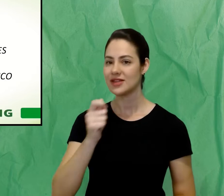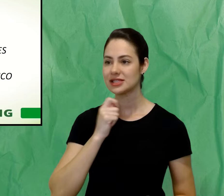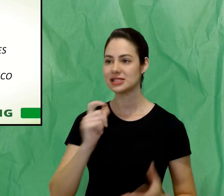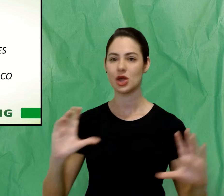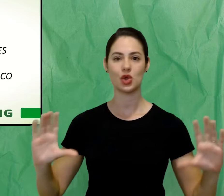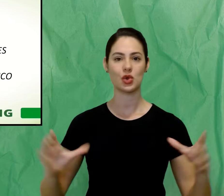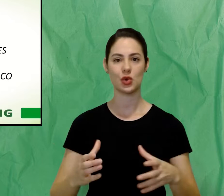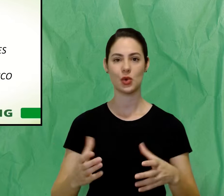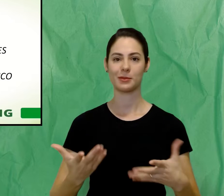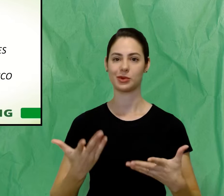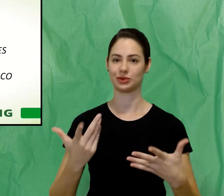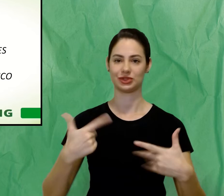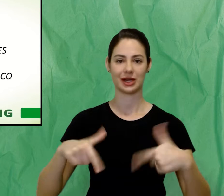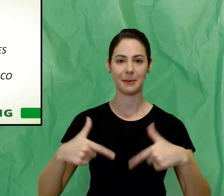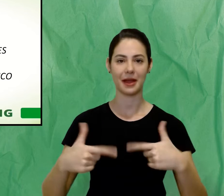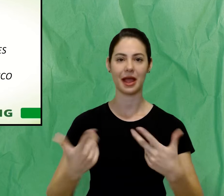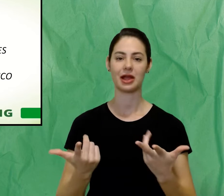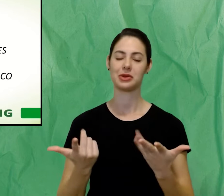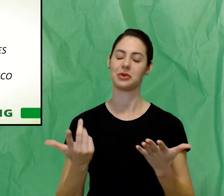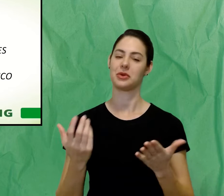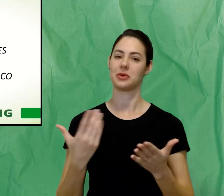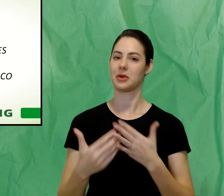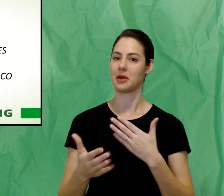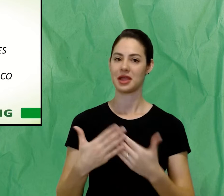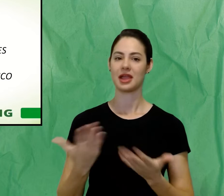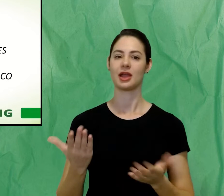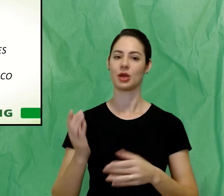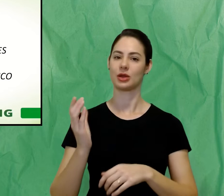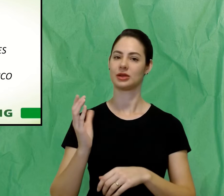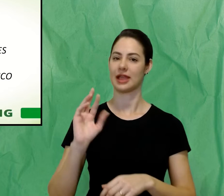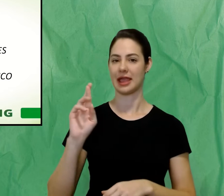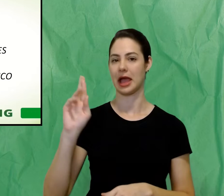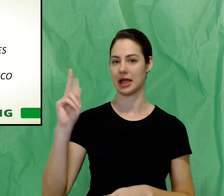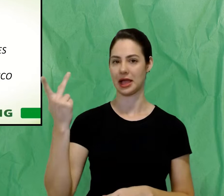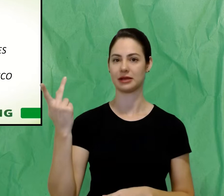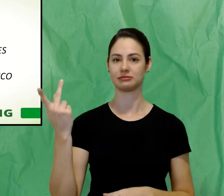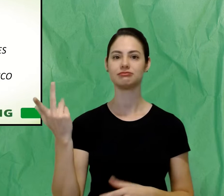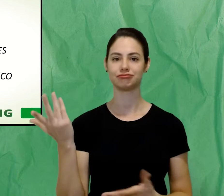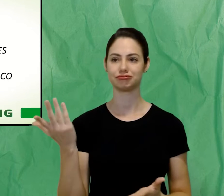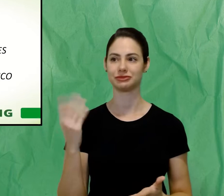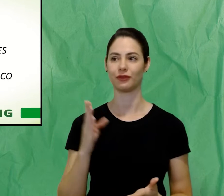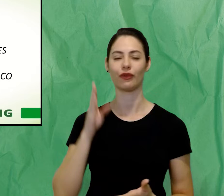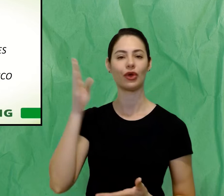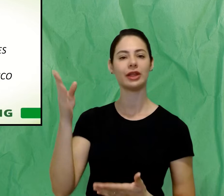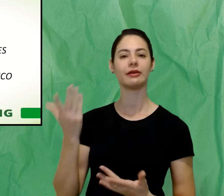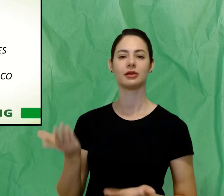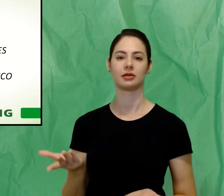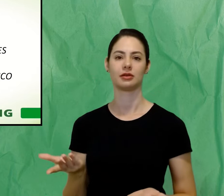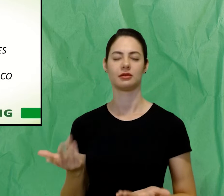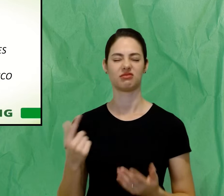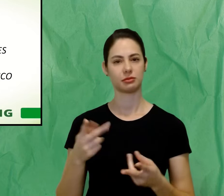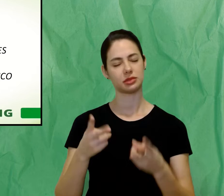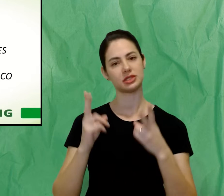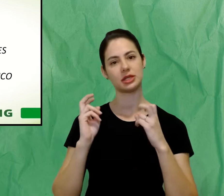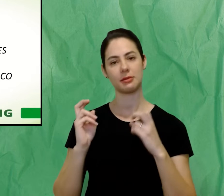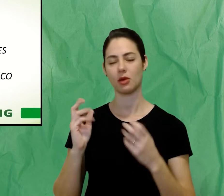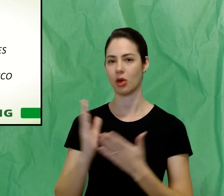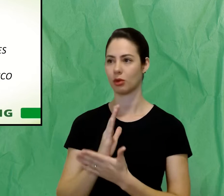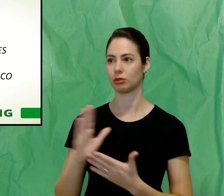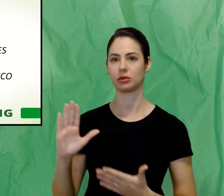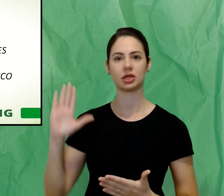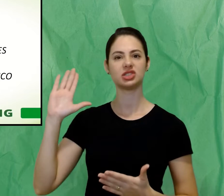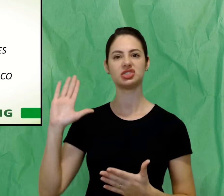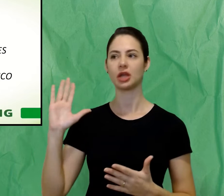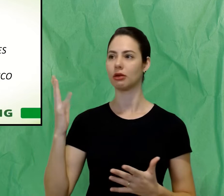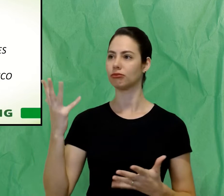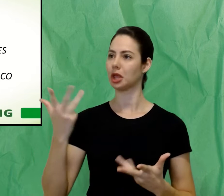alguma entrevista coletiva de emprego, alguma dinâmica, melhor dizendo, de recursos humanos, e você percebeu que algum